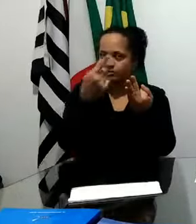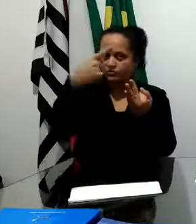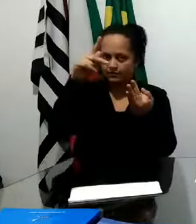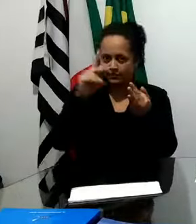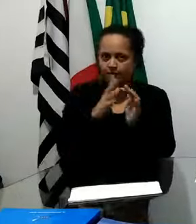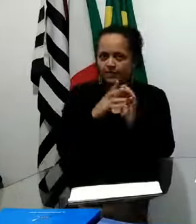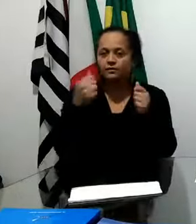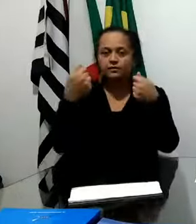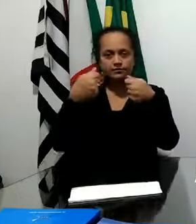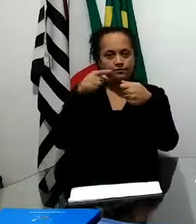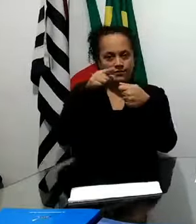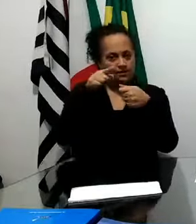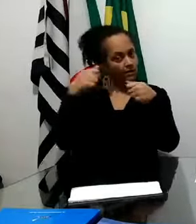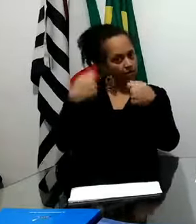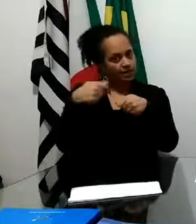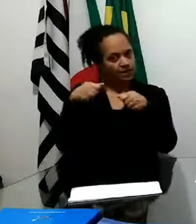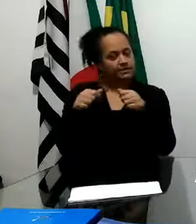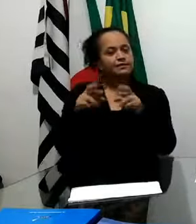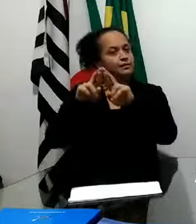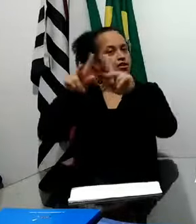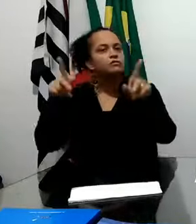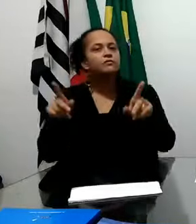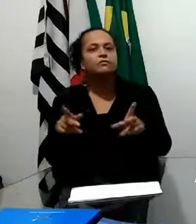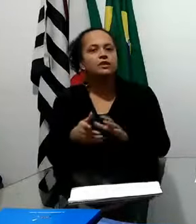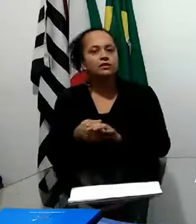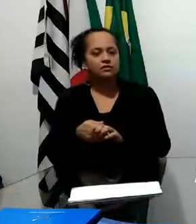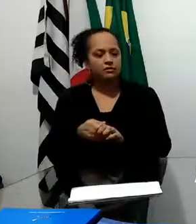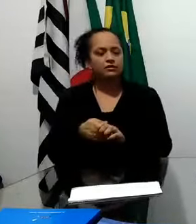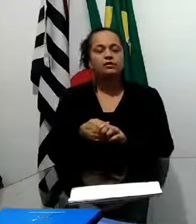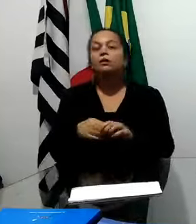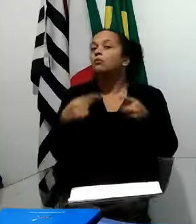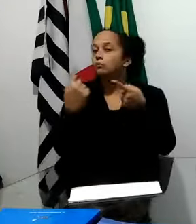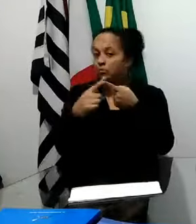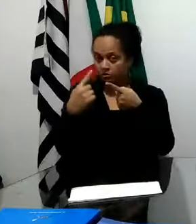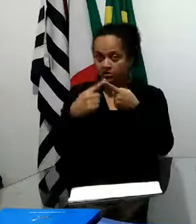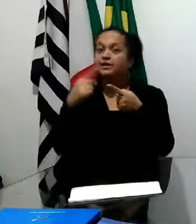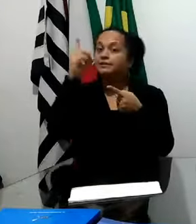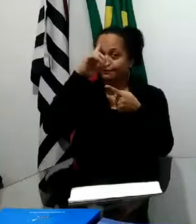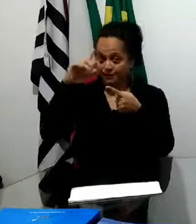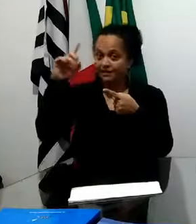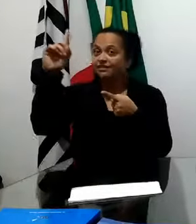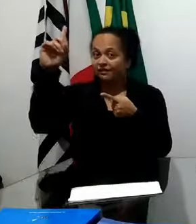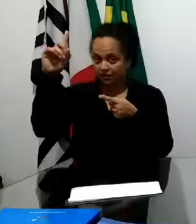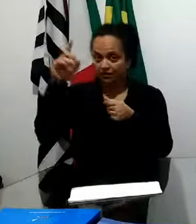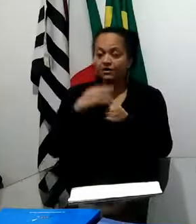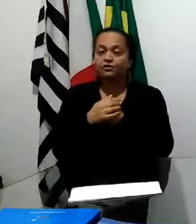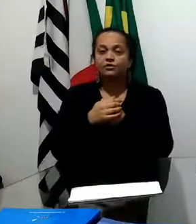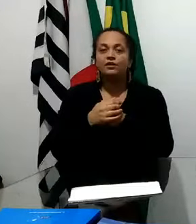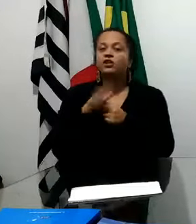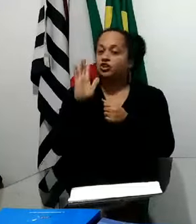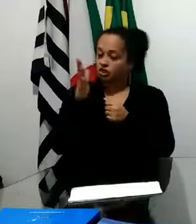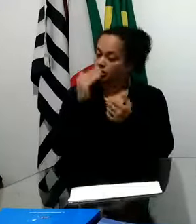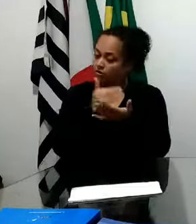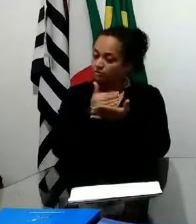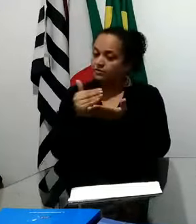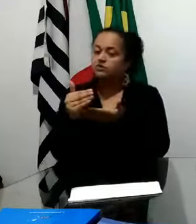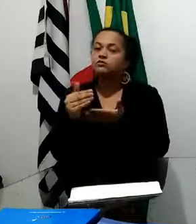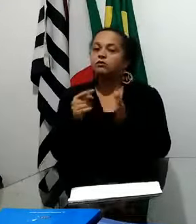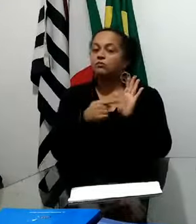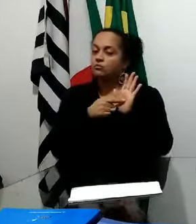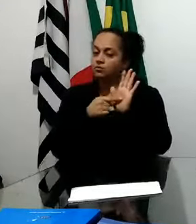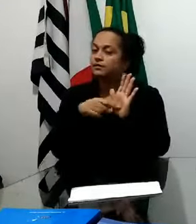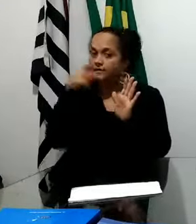aonde a gente for estiver, fazemos a diferença. Porque Deus vai, nesses últimos dias, Ele já começou a estabelecer